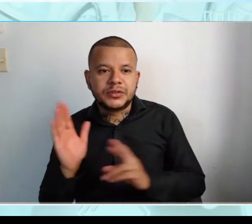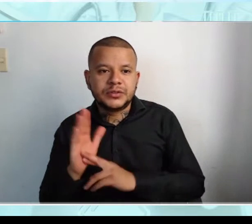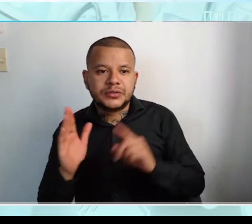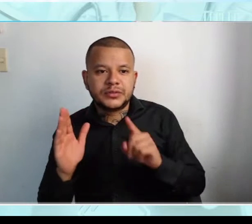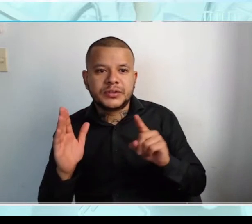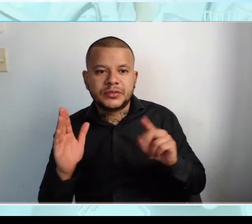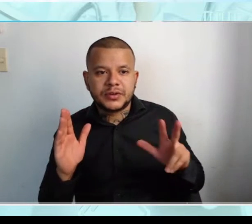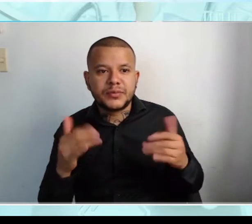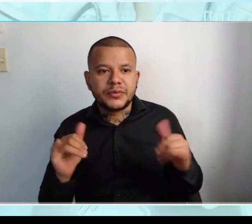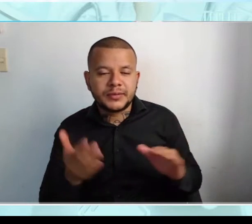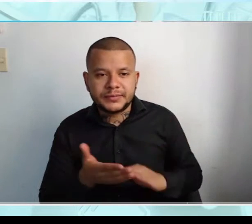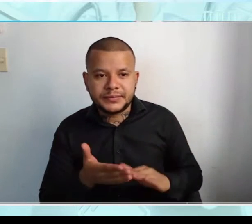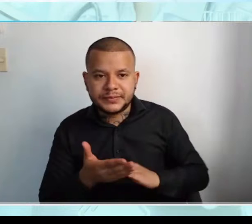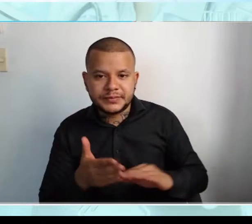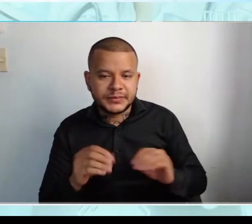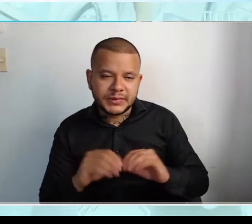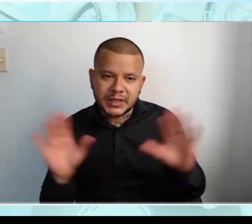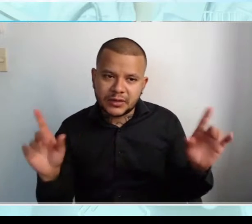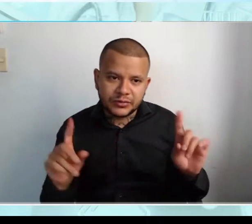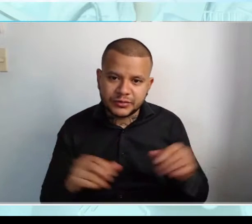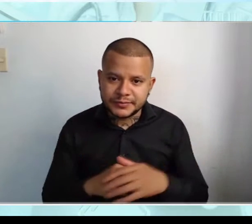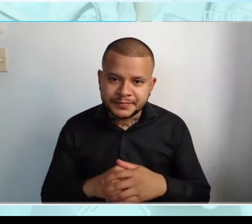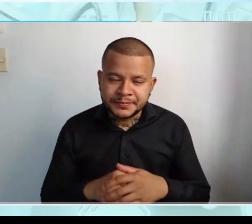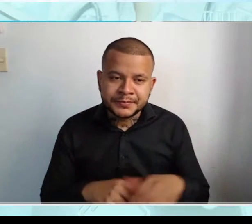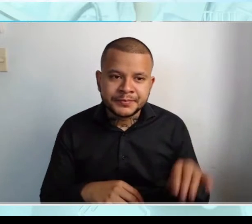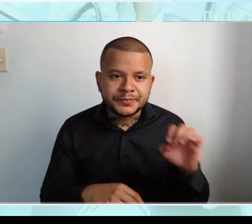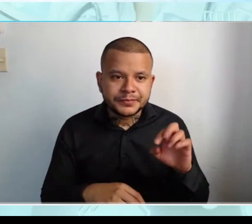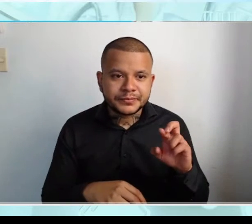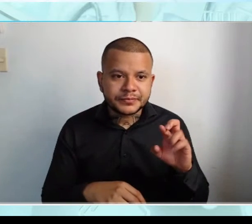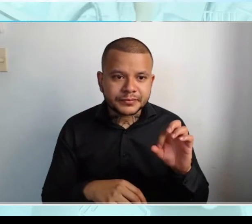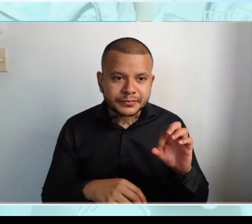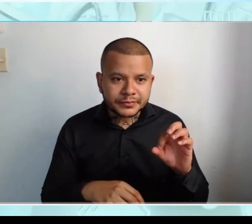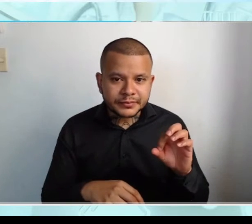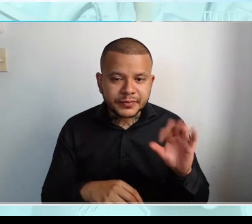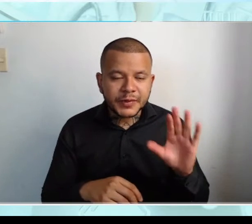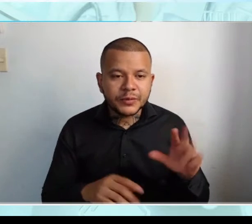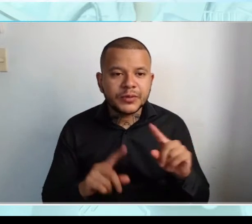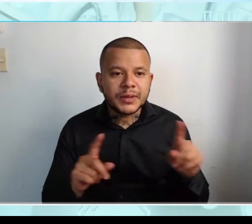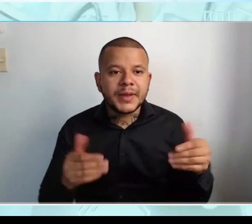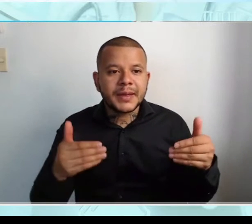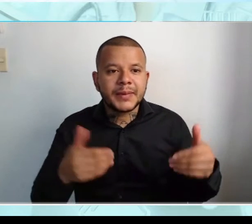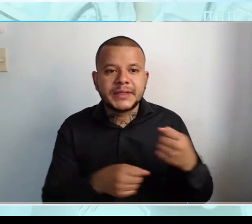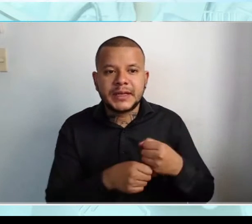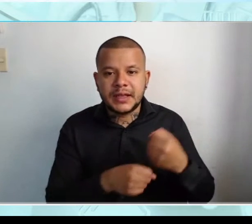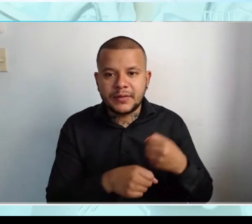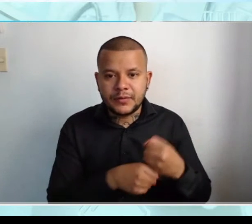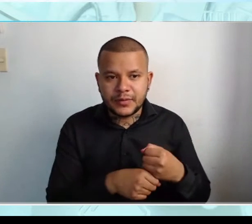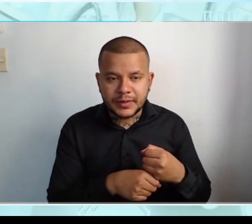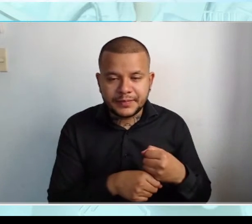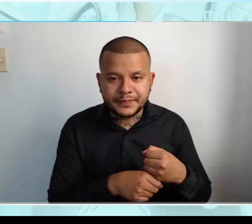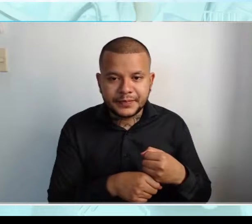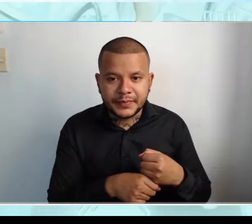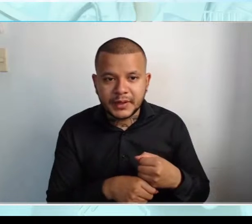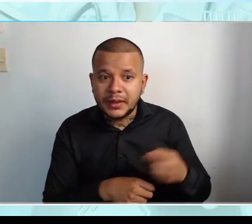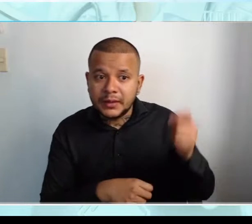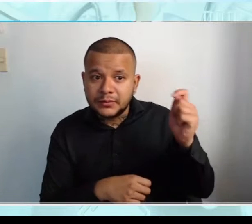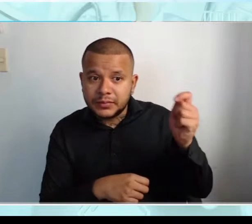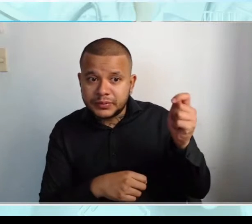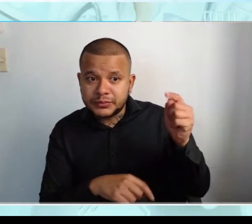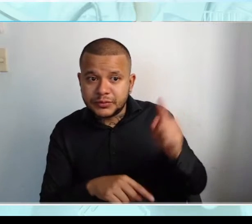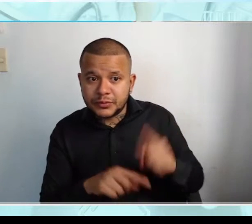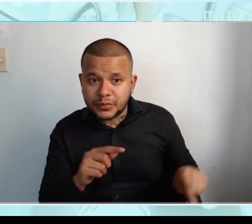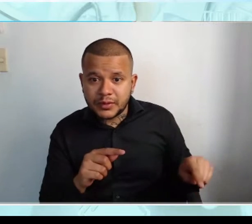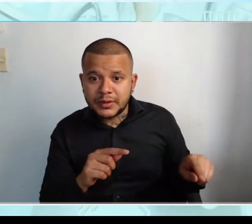pudo clarificar que no, que el tema de las EPS es de incapacidad laboral, de que una persona no puede cotizar al sistema y por ende